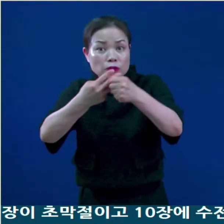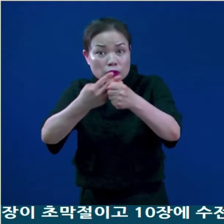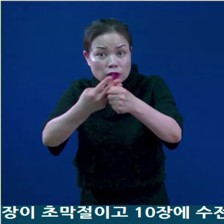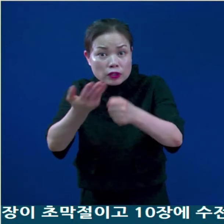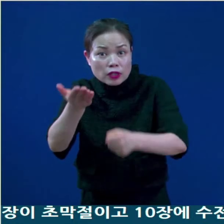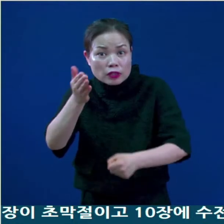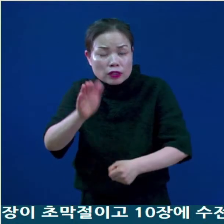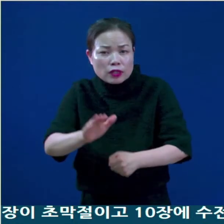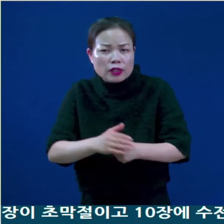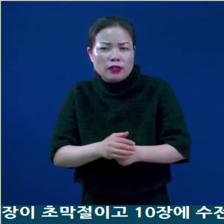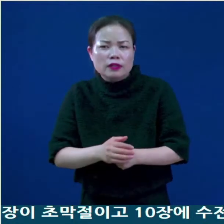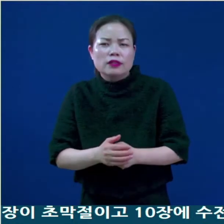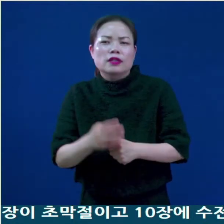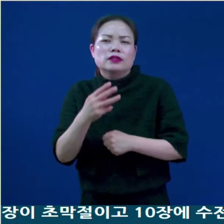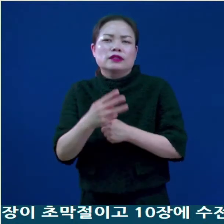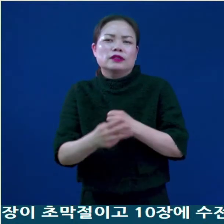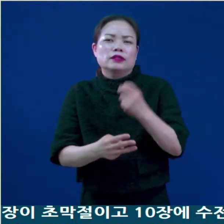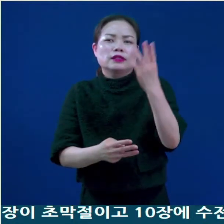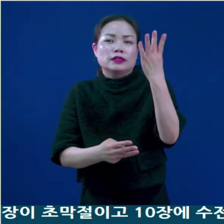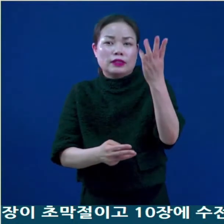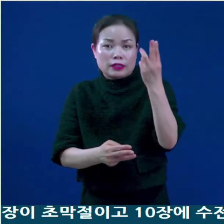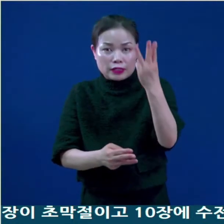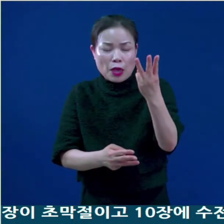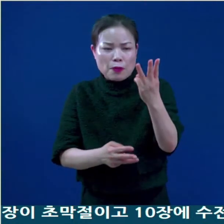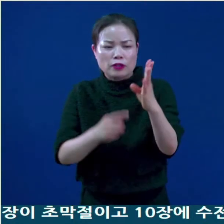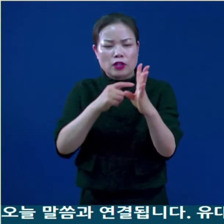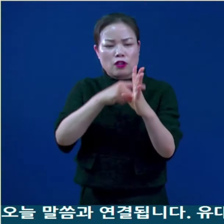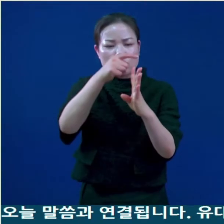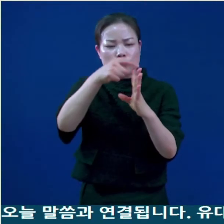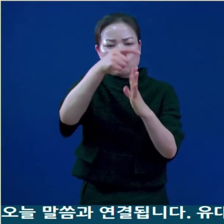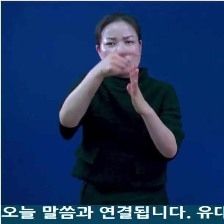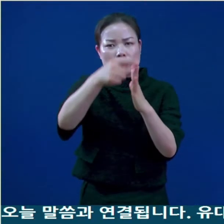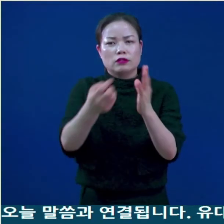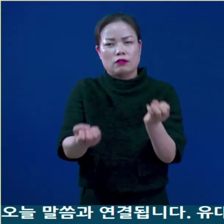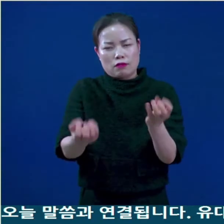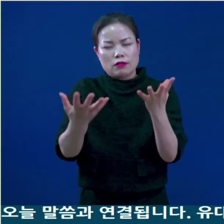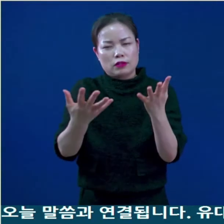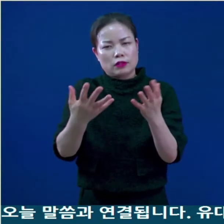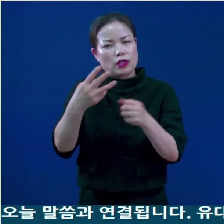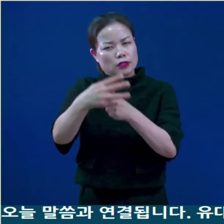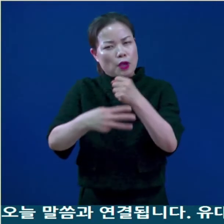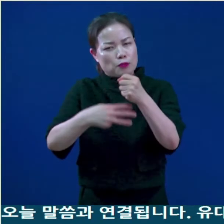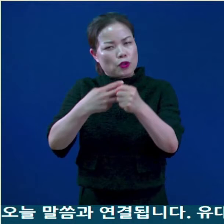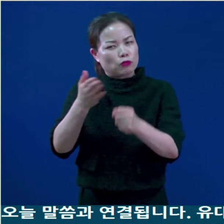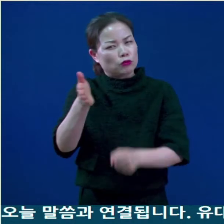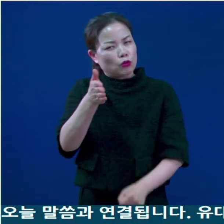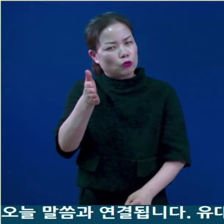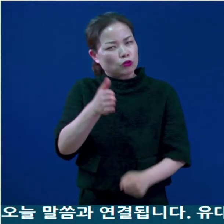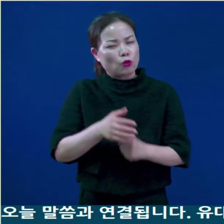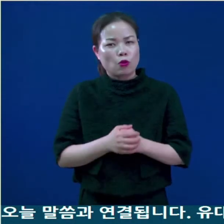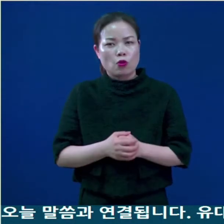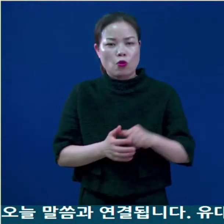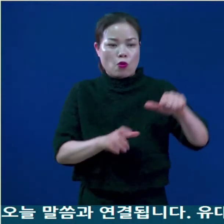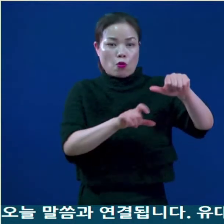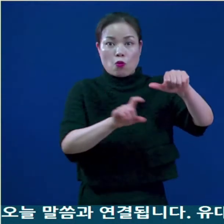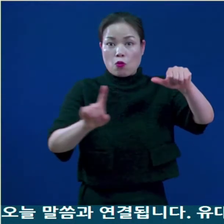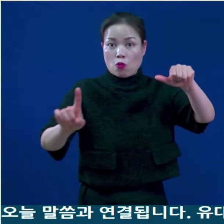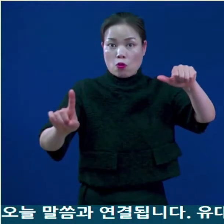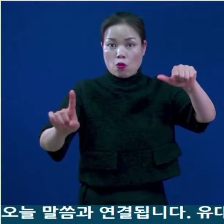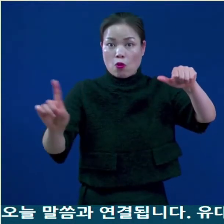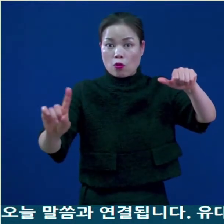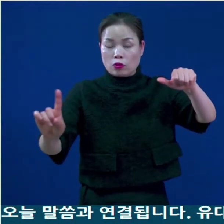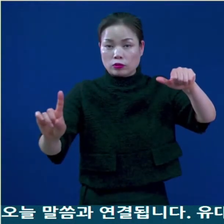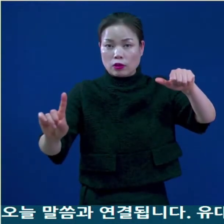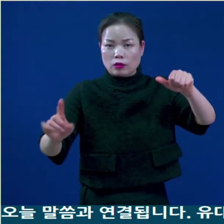것은 3번 유월절을 지냈기 때문에 얼추 3년 하셨다는 거예요. 5장 1절에